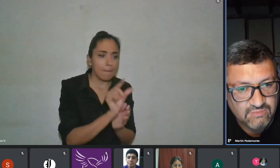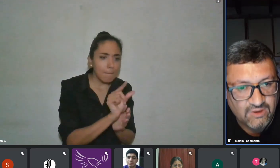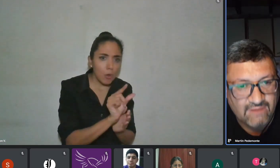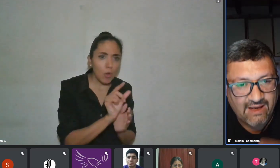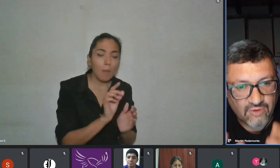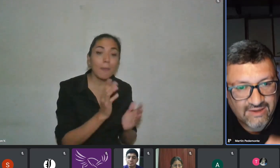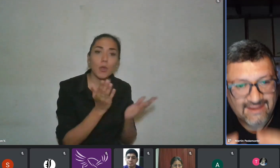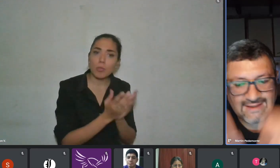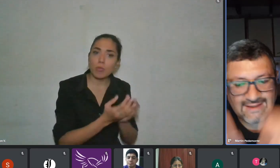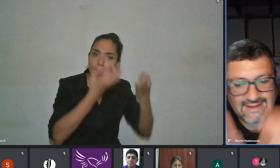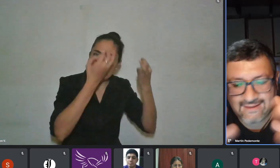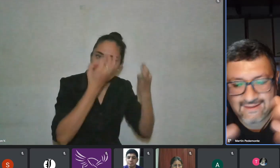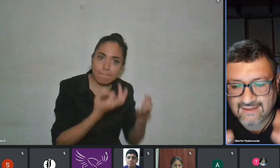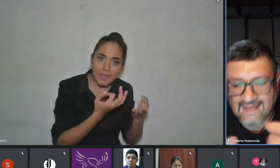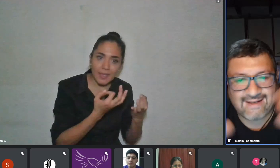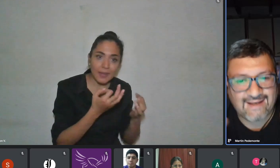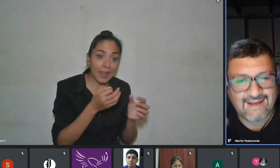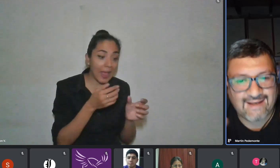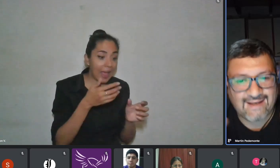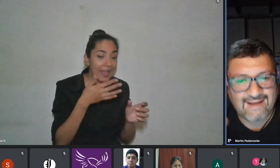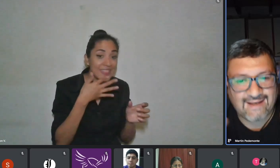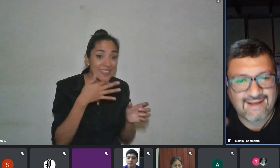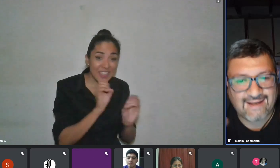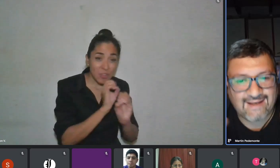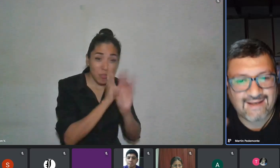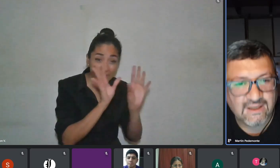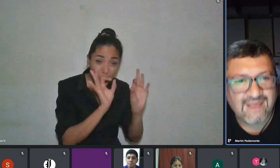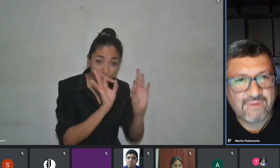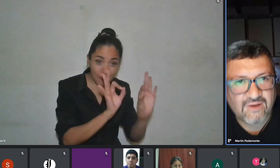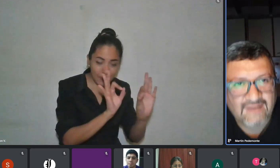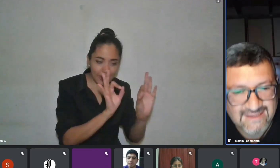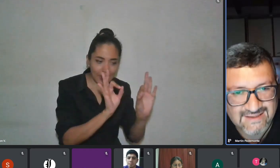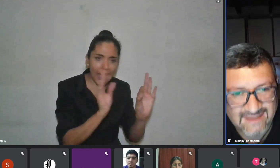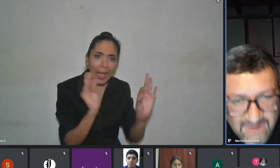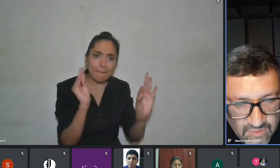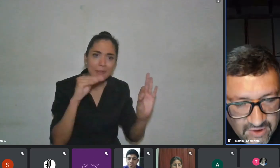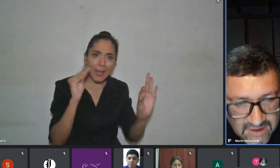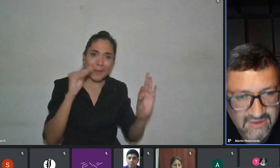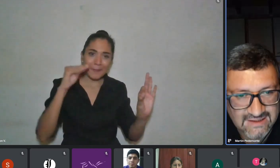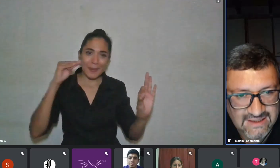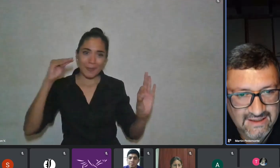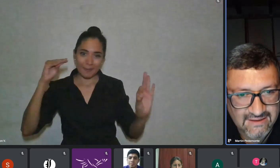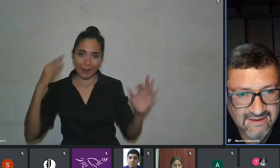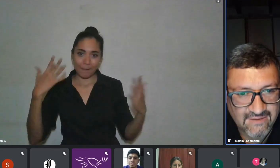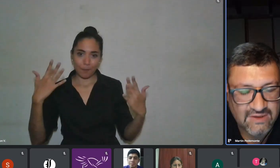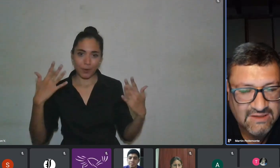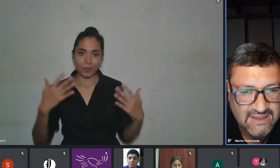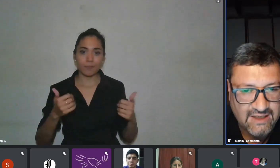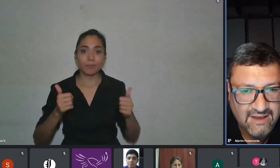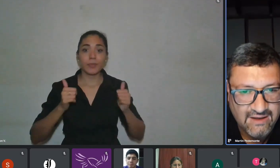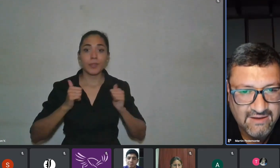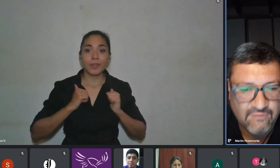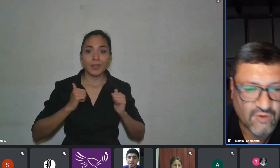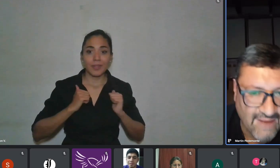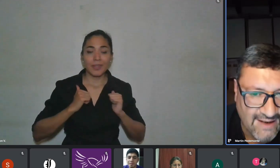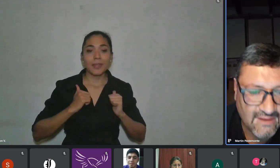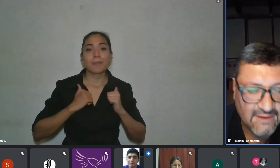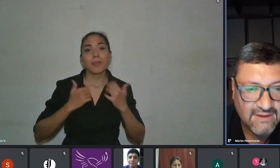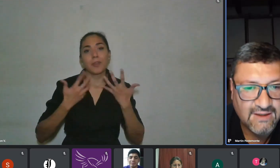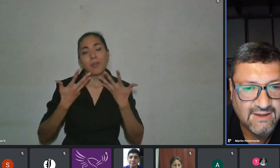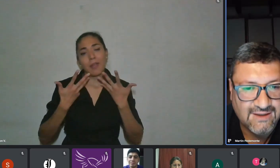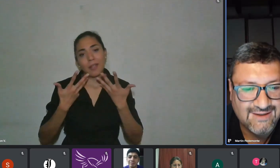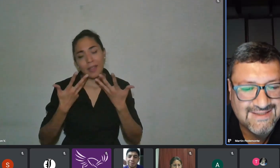núcleo conceptual, vas a poder ir agregando más y más. ¿Sí? Espero que le haya servido un poquito la charla. Fue una